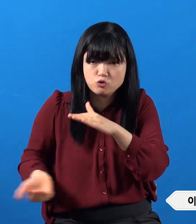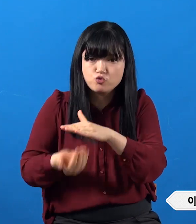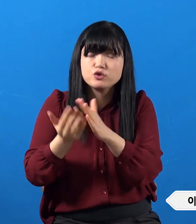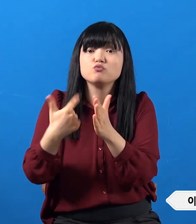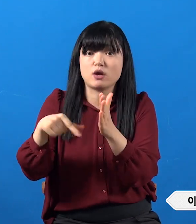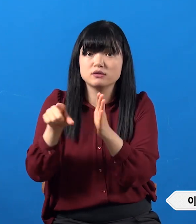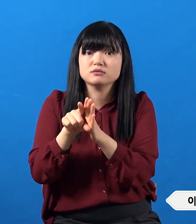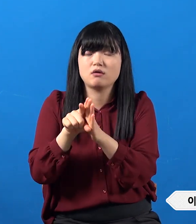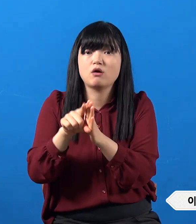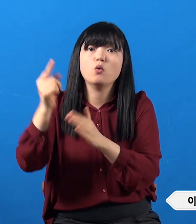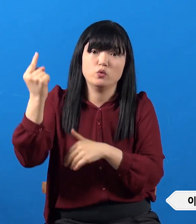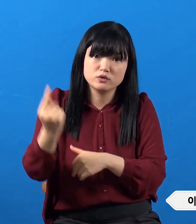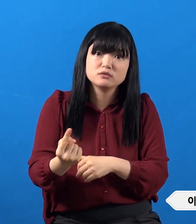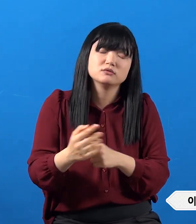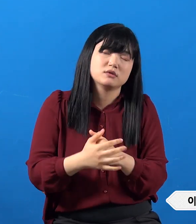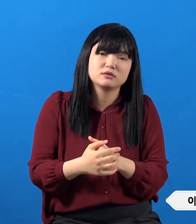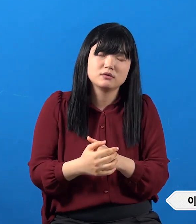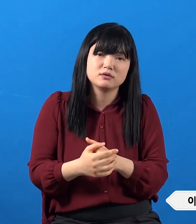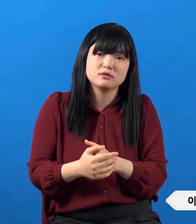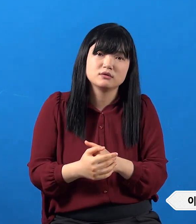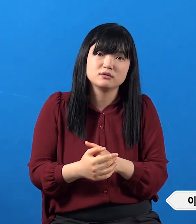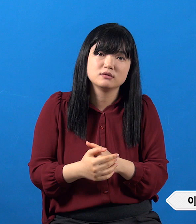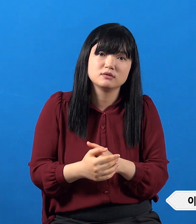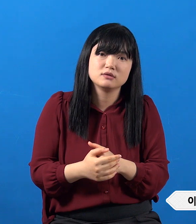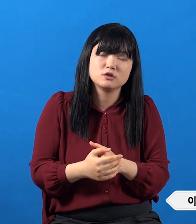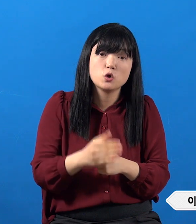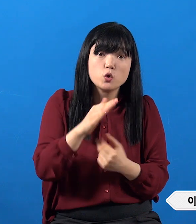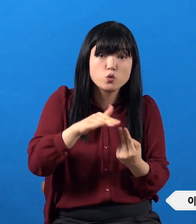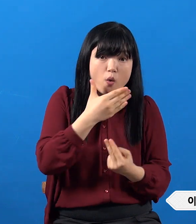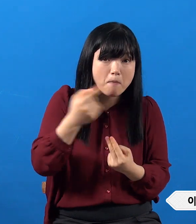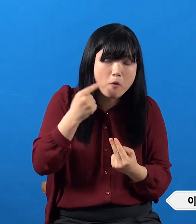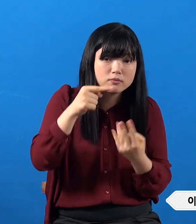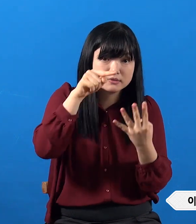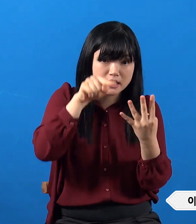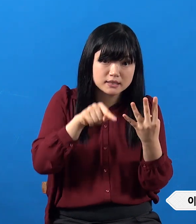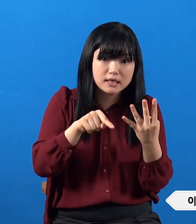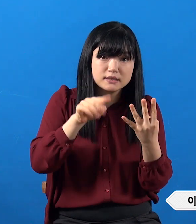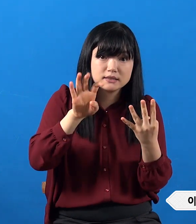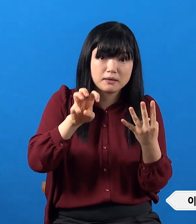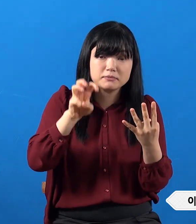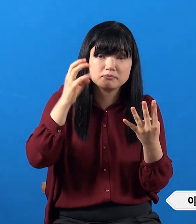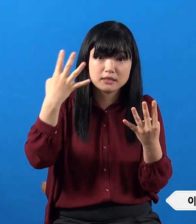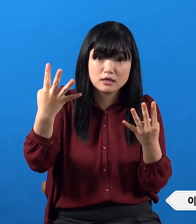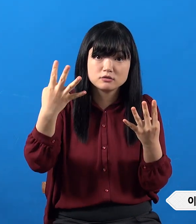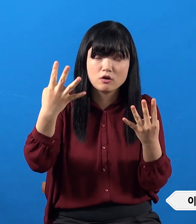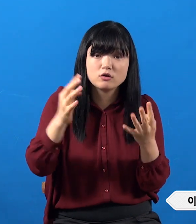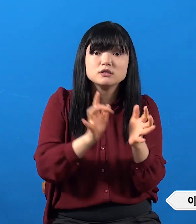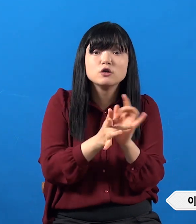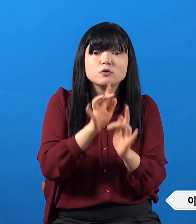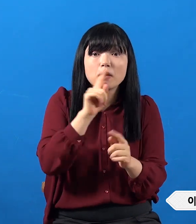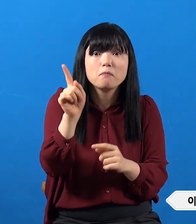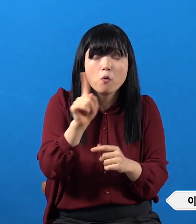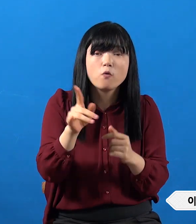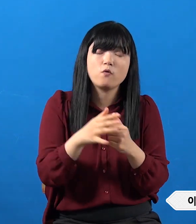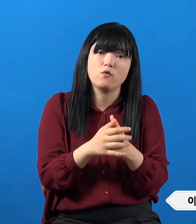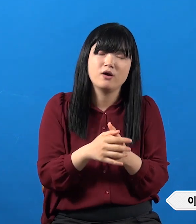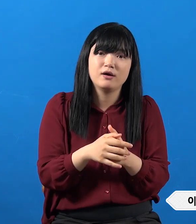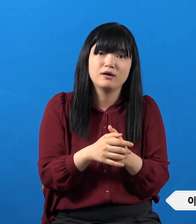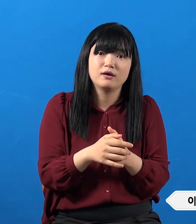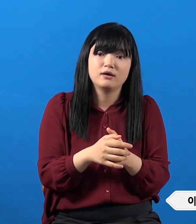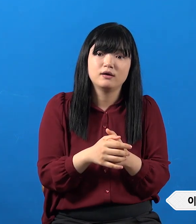위해서 오셨다는 것입니다. 자, 실제로 요한복음 4장 34절에서 예수님은 어떻게